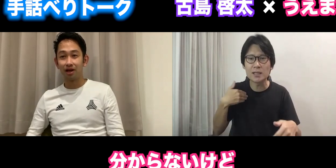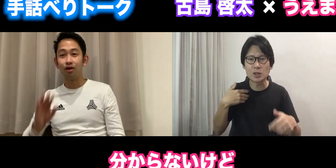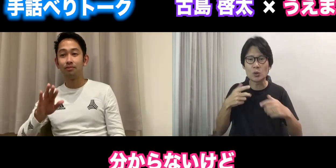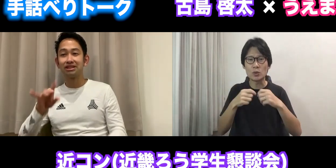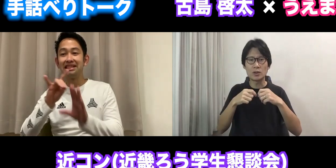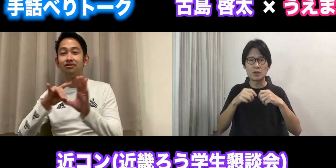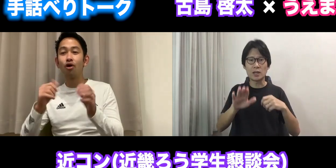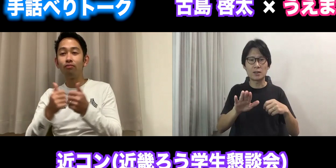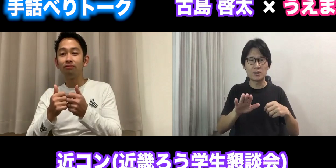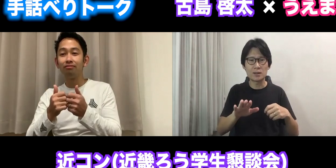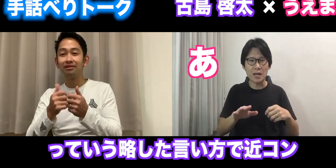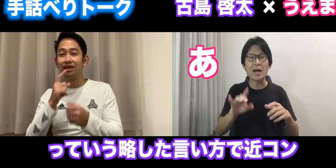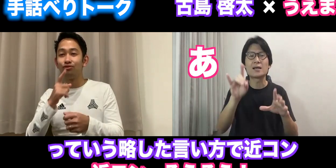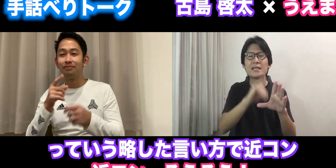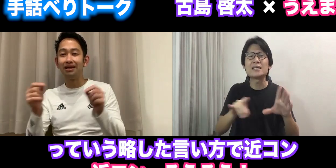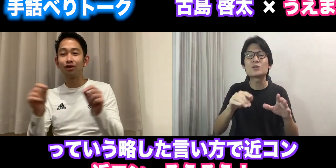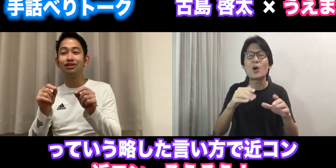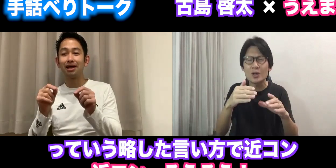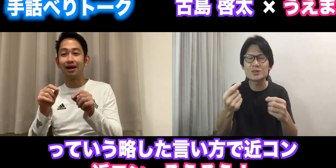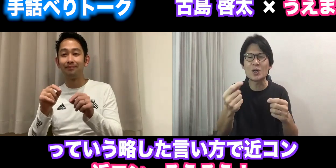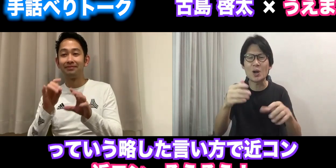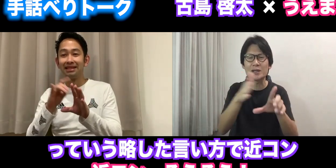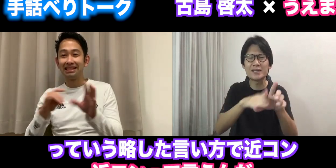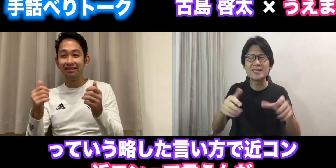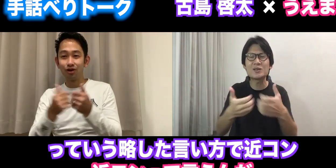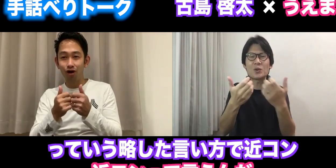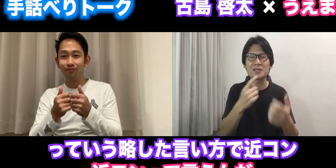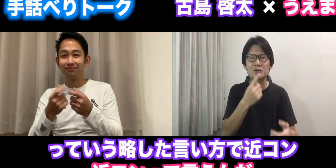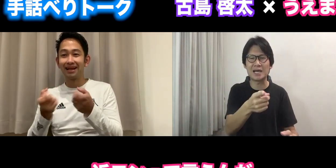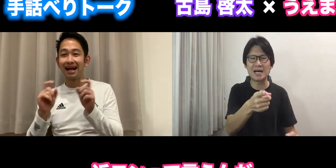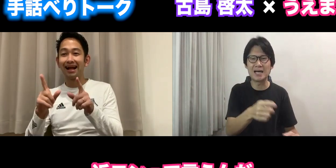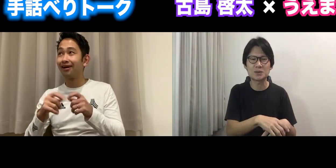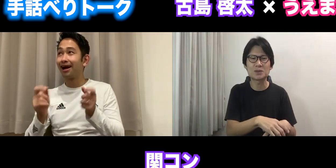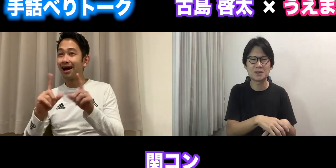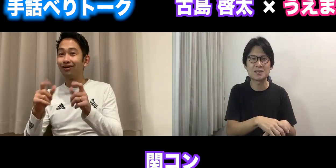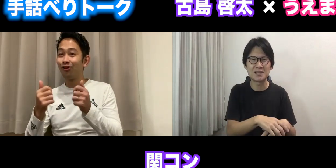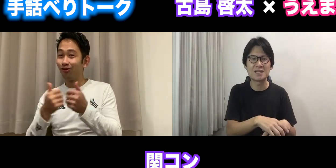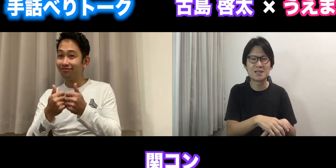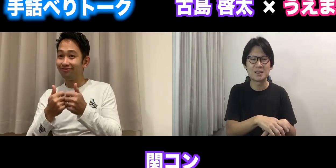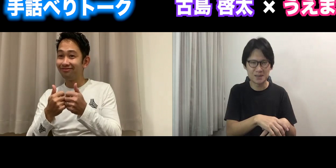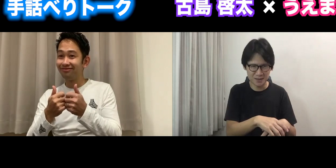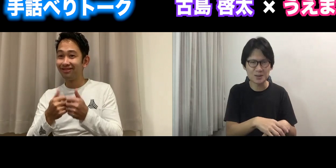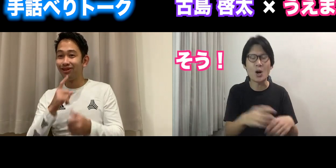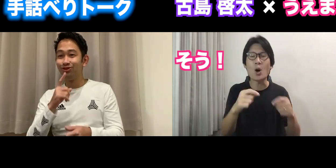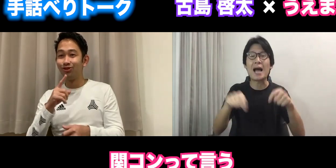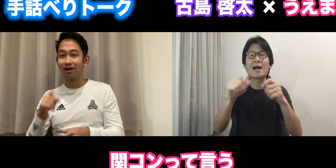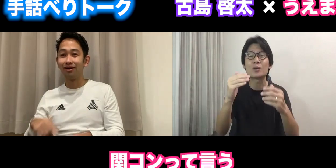ラインステン今アンマーやといったら健康関根東莞